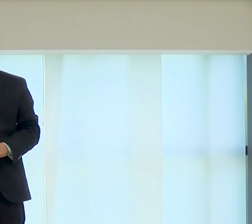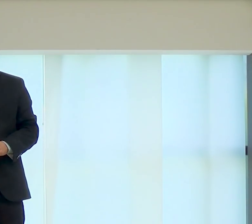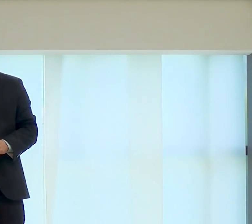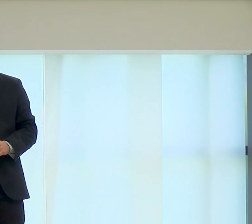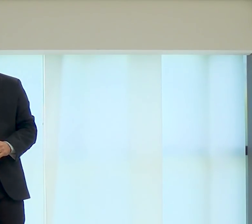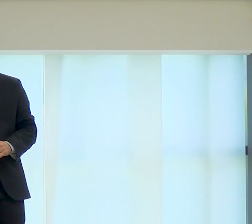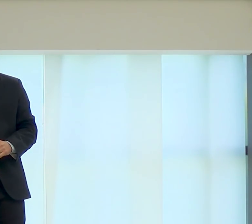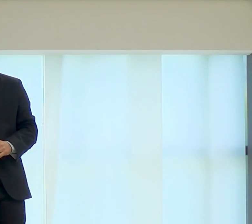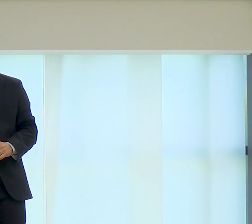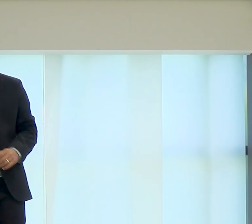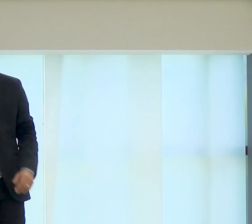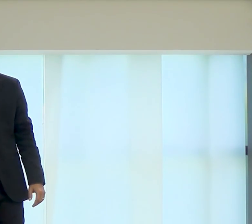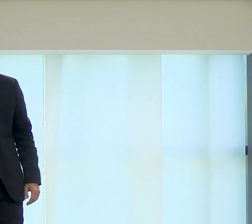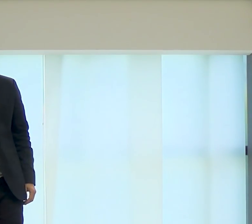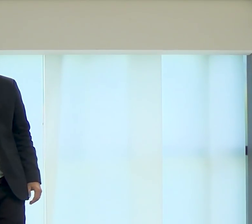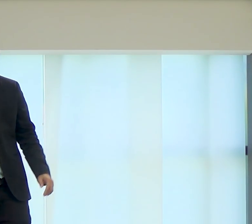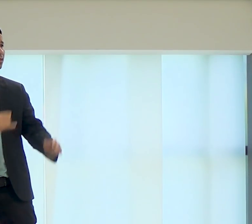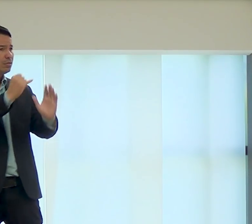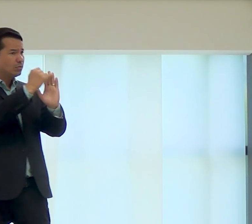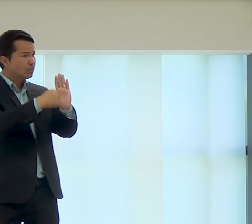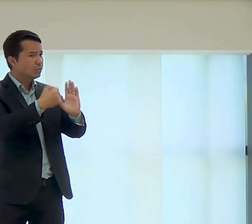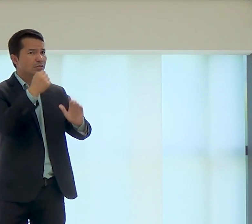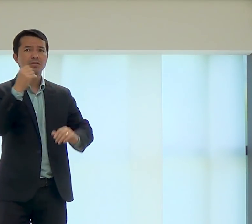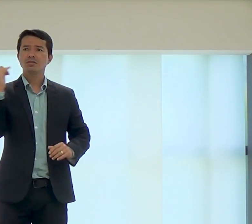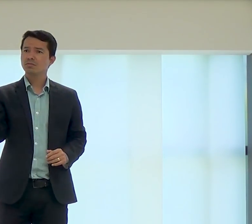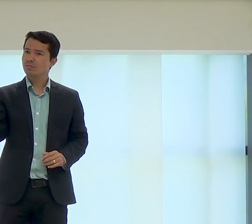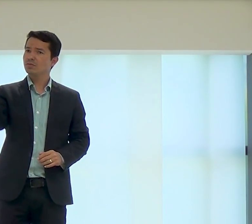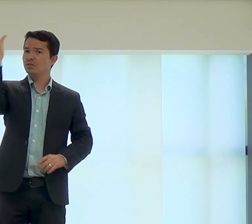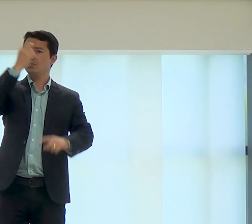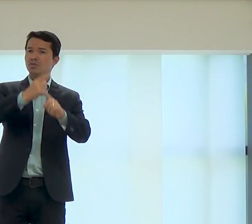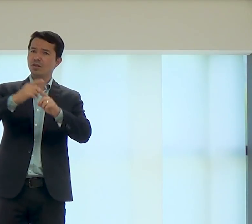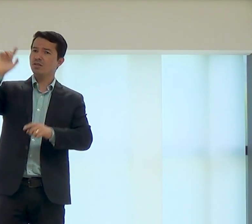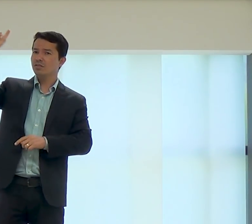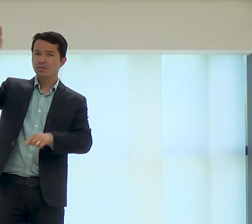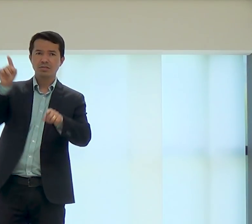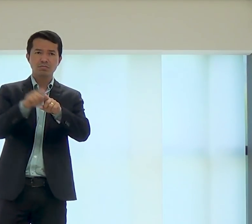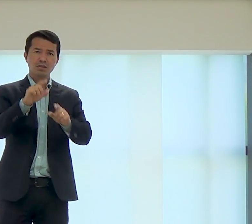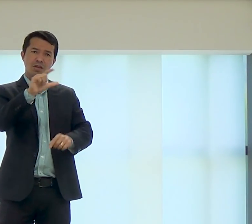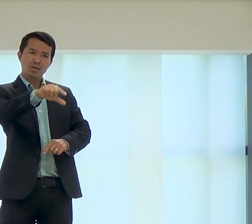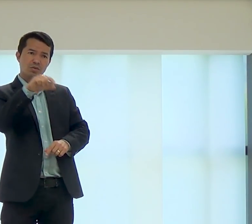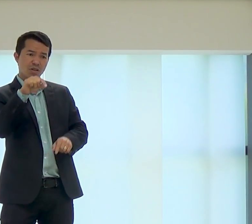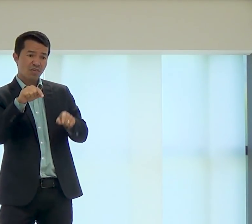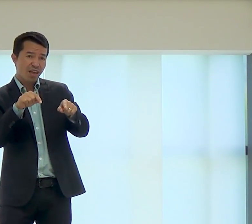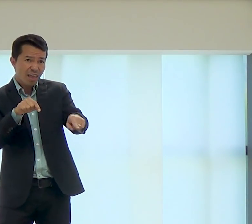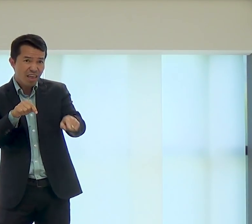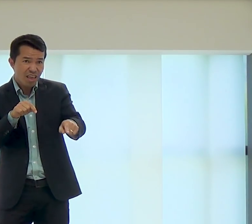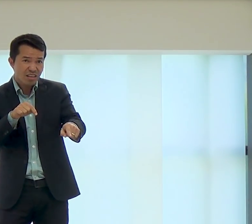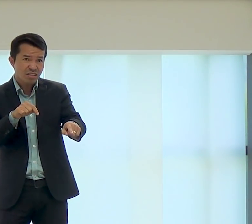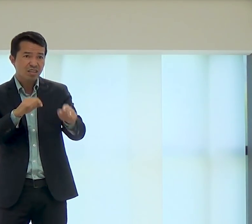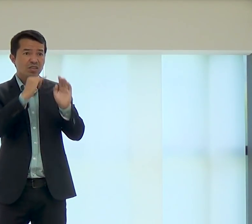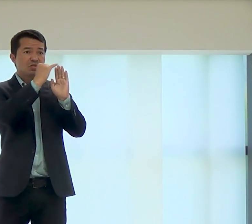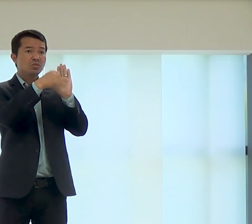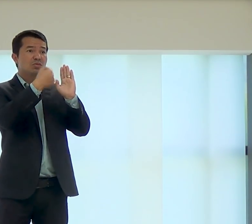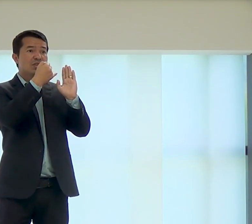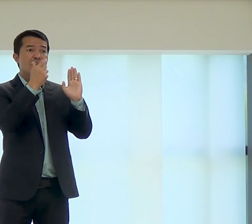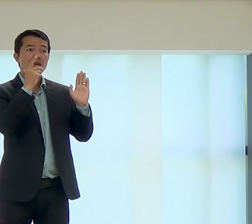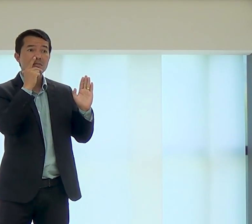Sim, ele é muito importante. José é um personagem, uma pessoa muito importante que